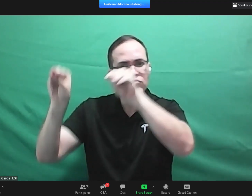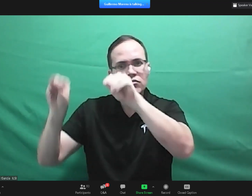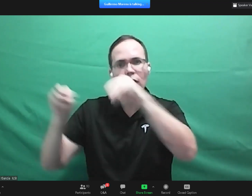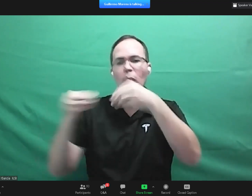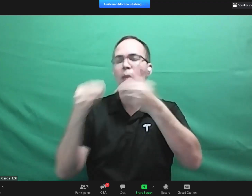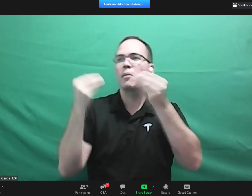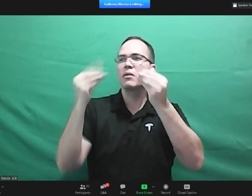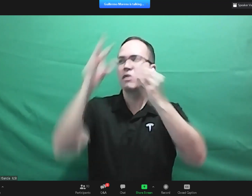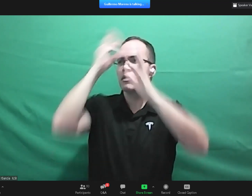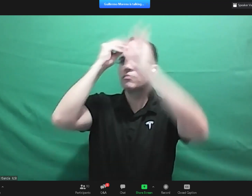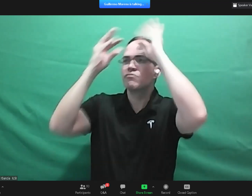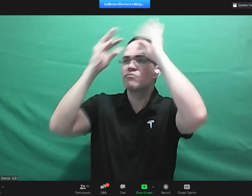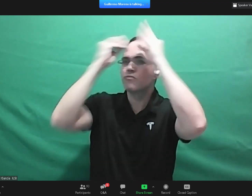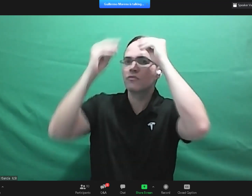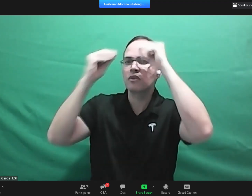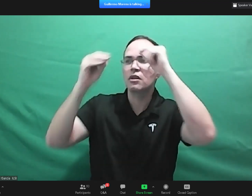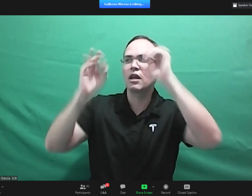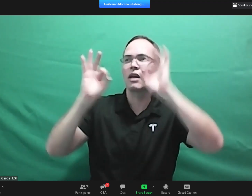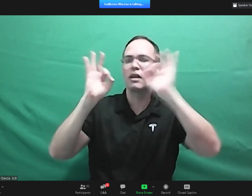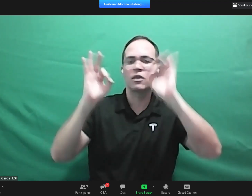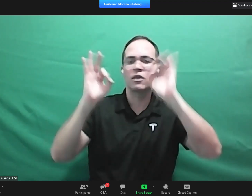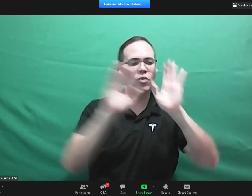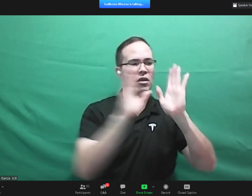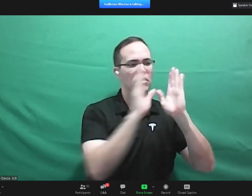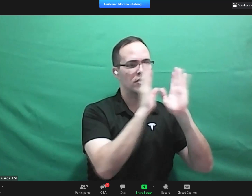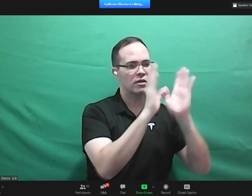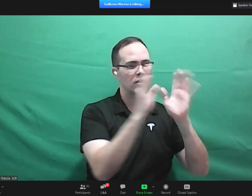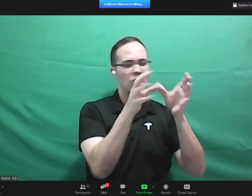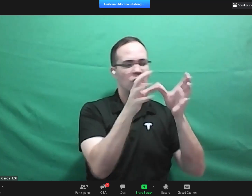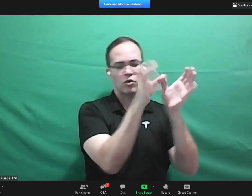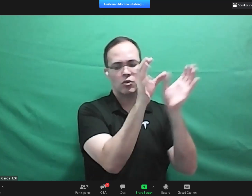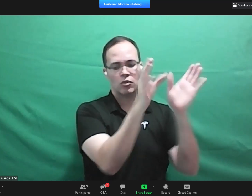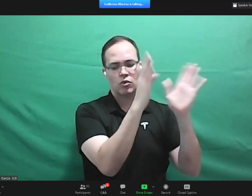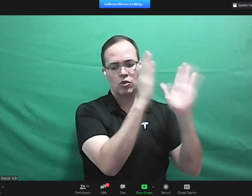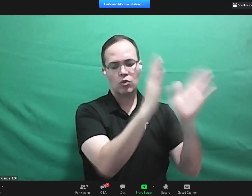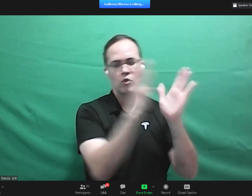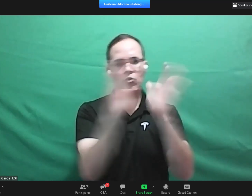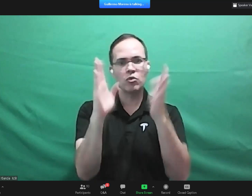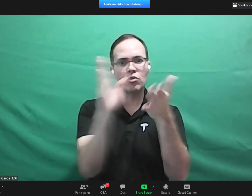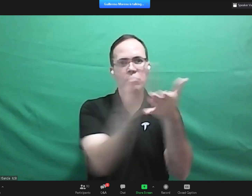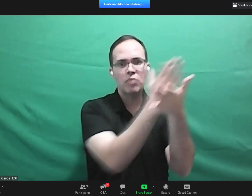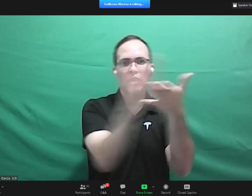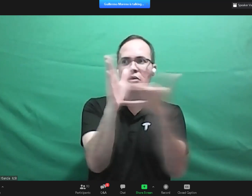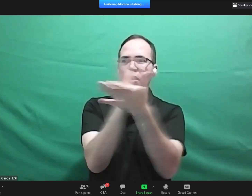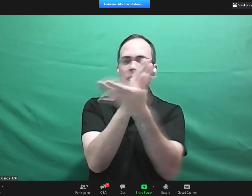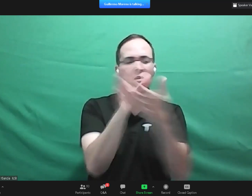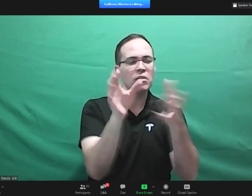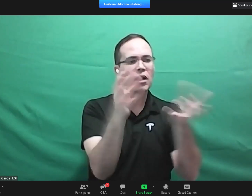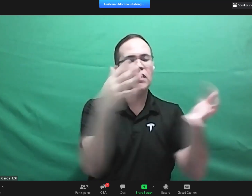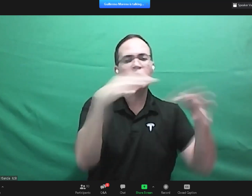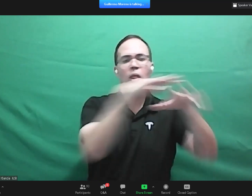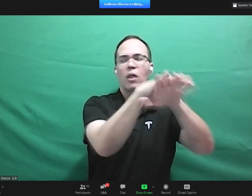o clasificando ese grupo que quizás en nuestro país no se ha tenido en cuenta.